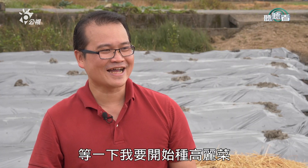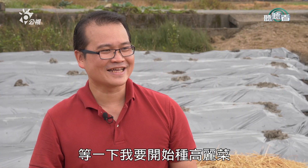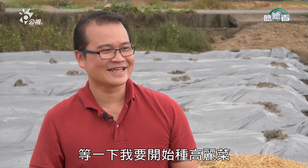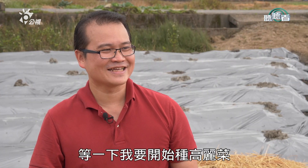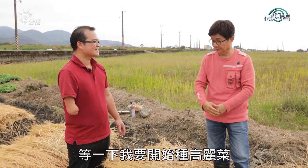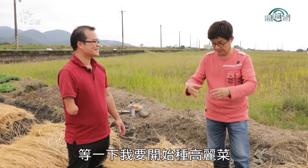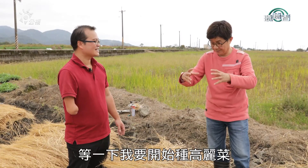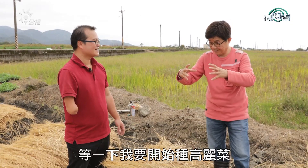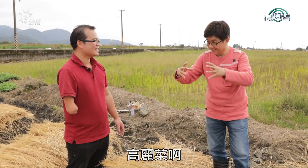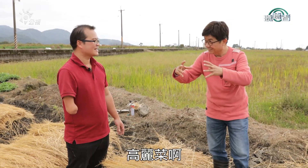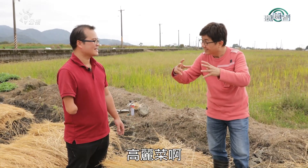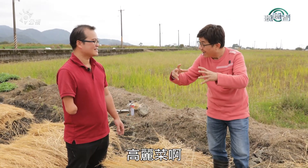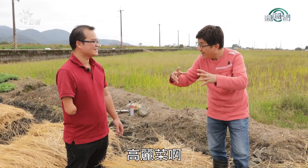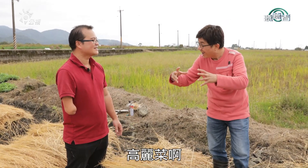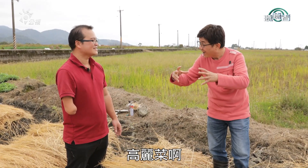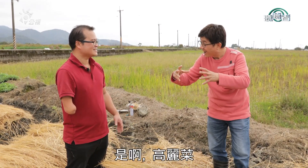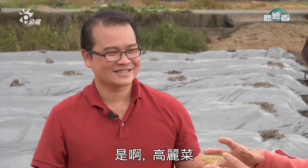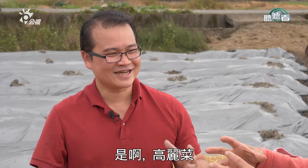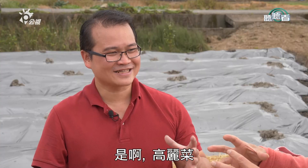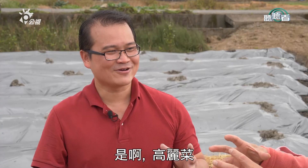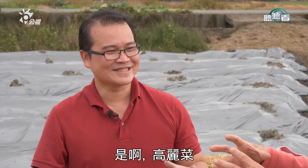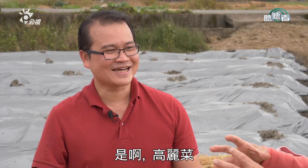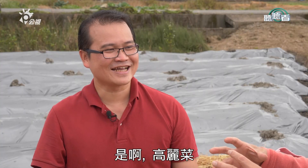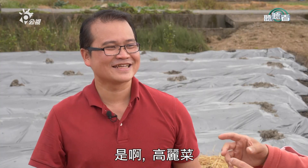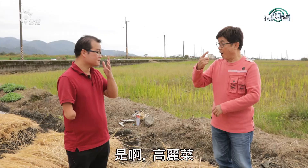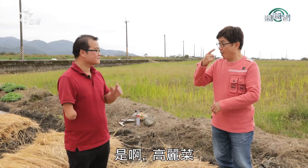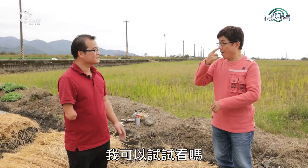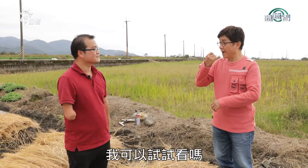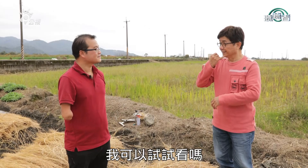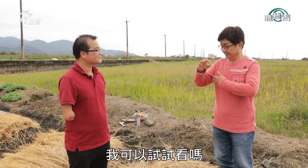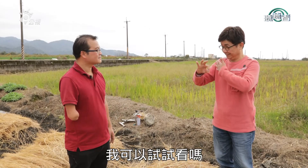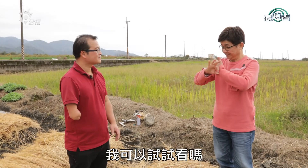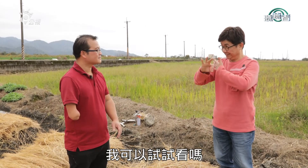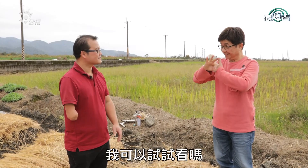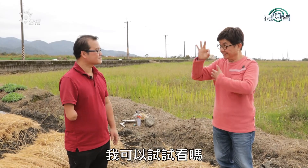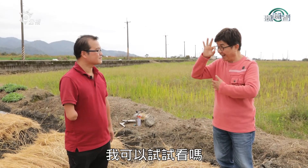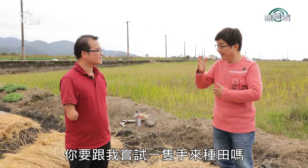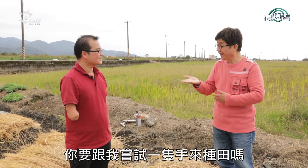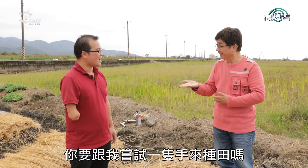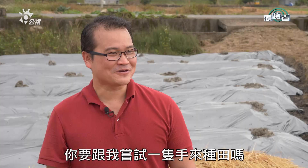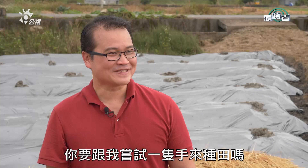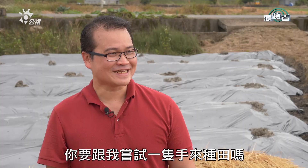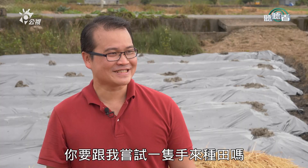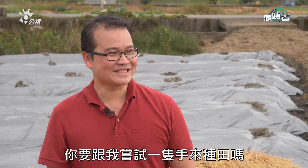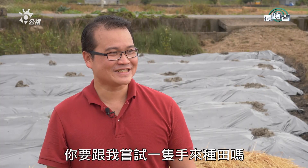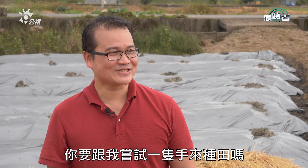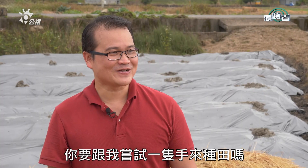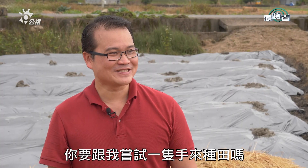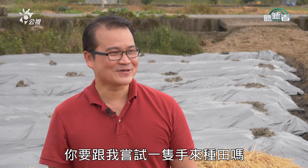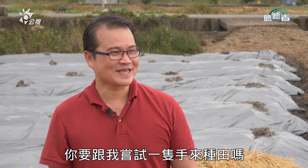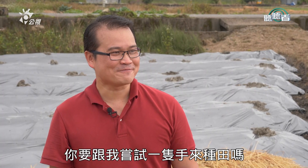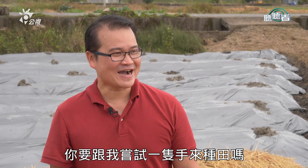菜。 高丽菜啊？ 是啊，高丽菜。 我可以试试看吗？ 你要跟我尝试一只手来种田吗？